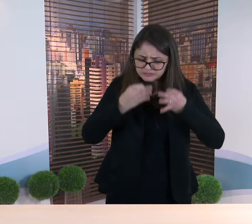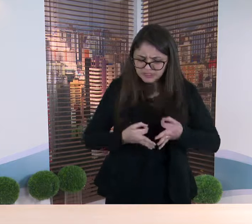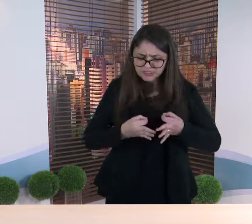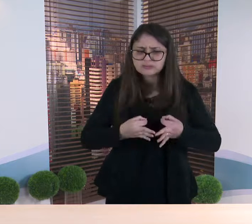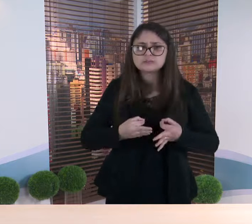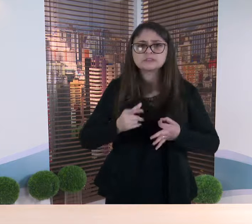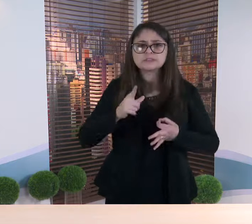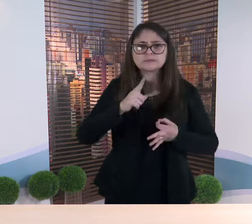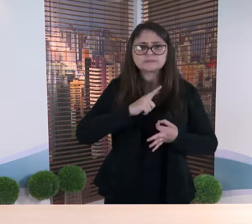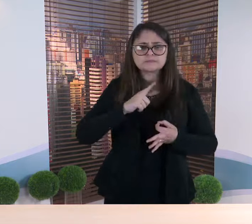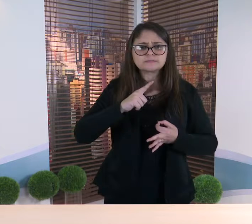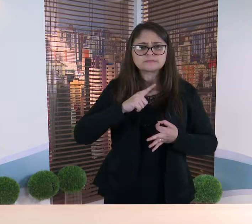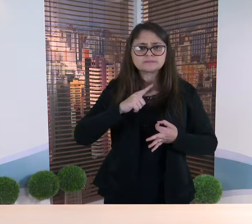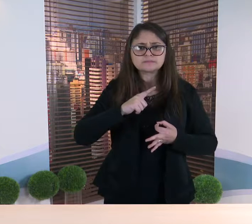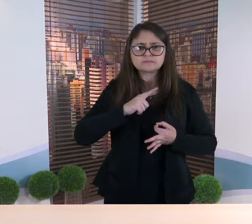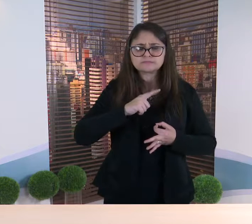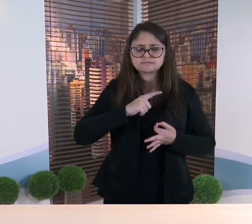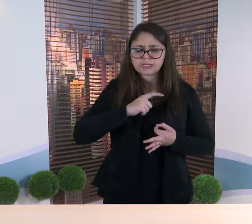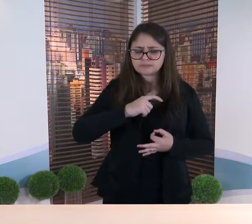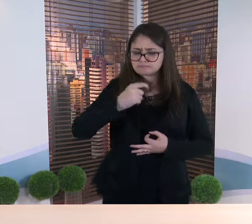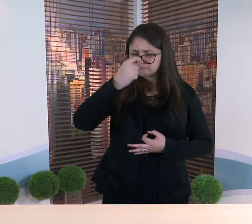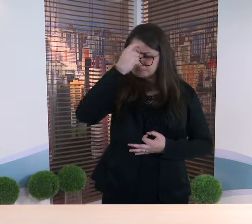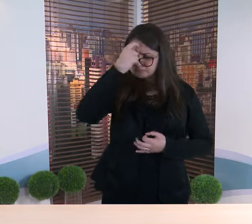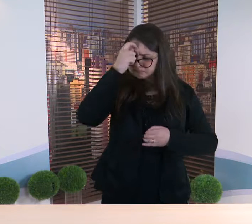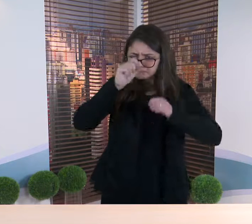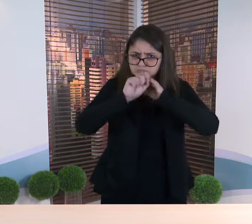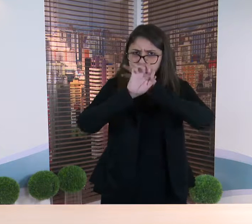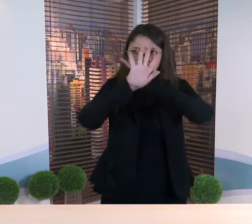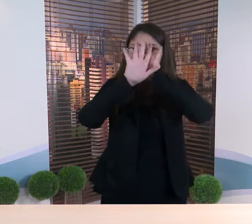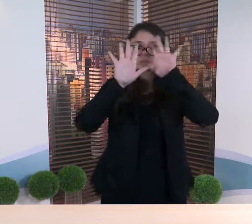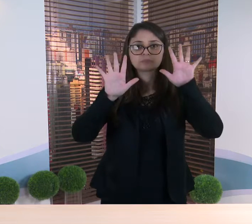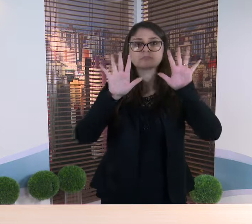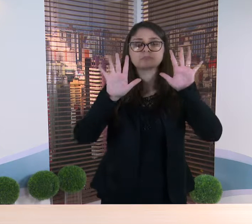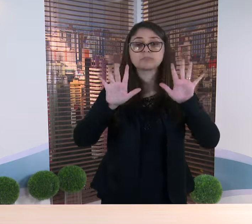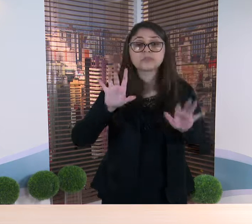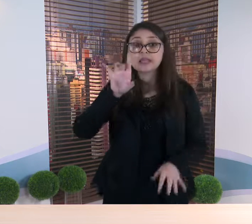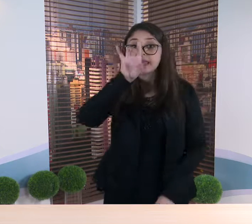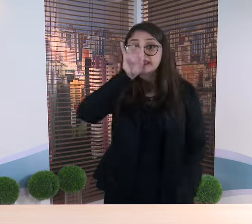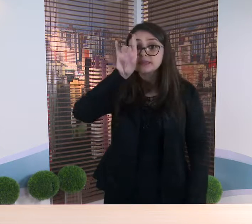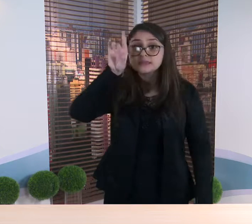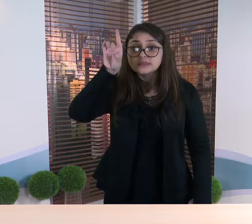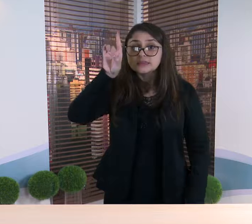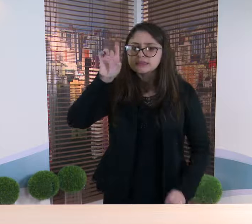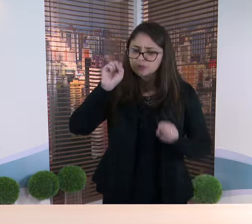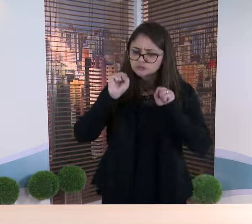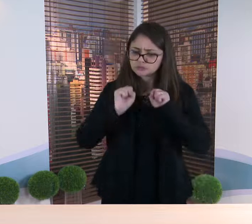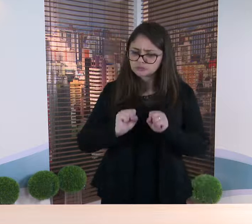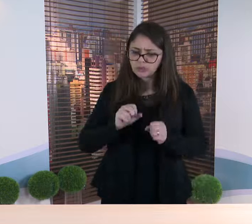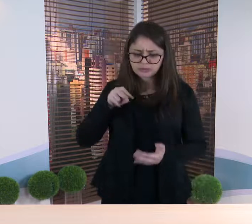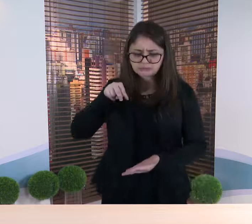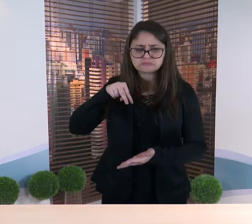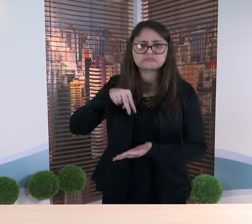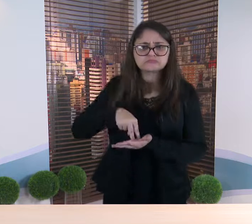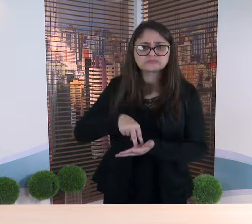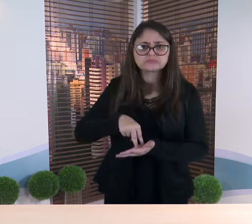lucidez diante de tantas catástrofes. Somente Deus pode manter o fiel de pé diante de